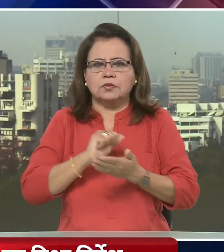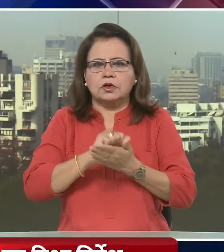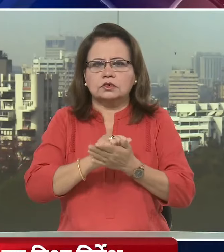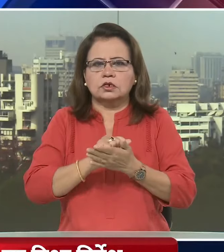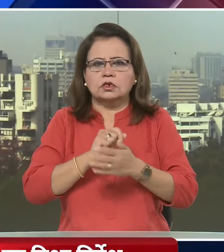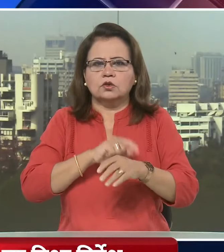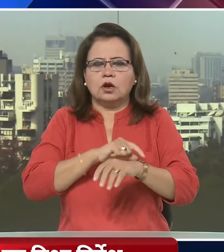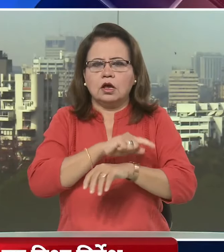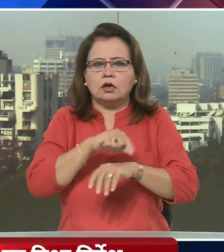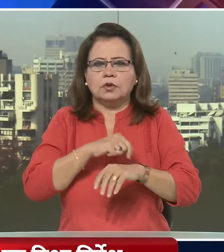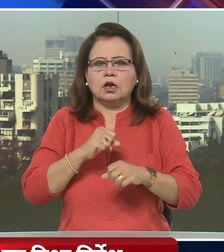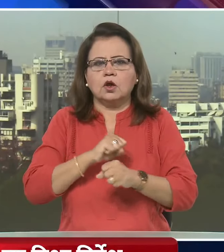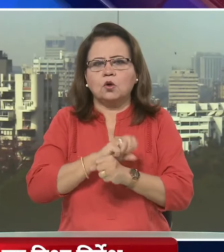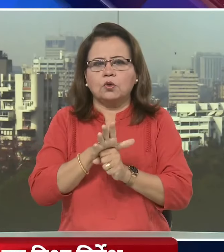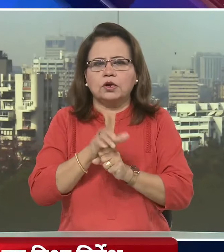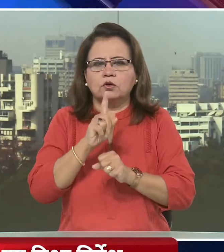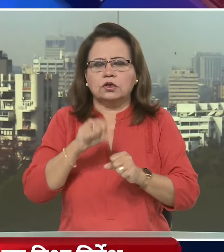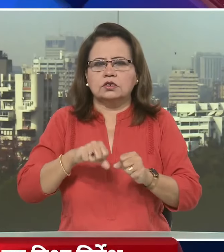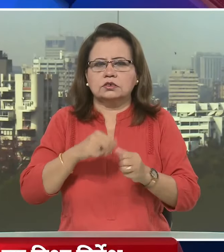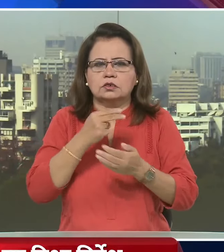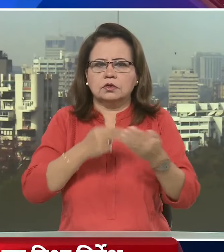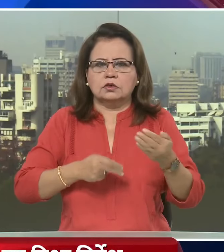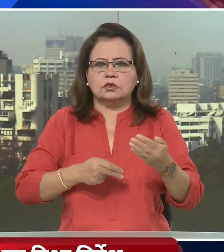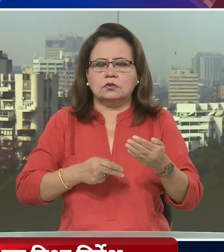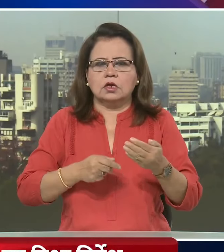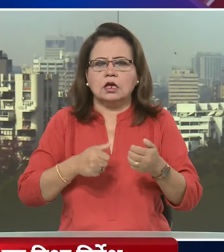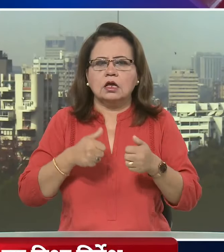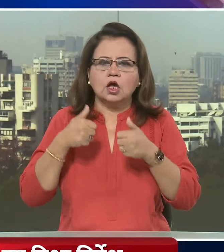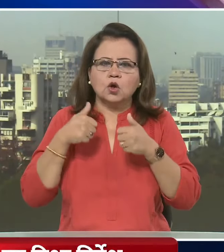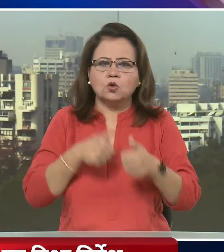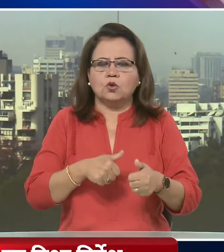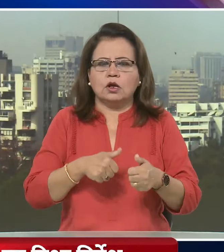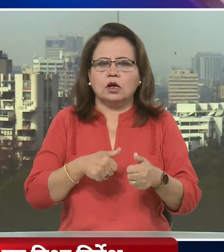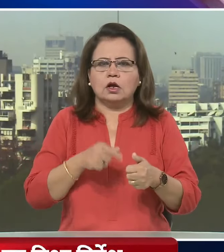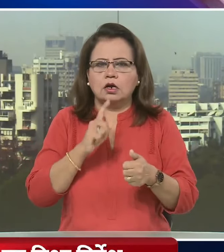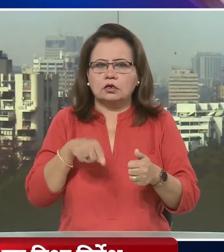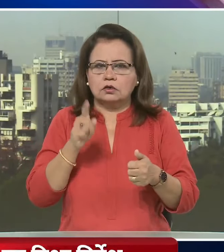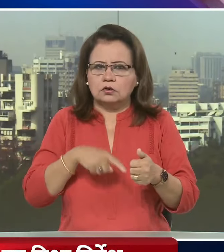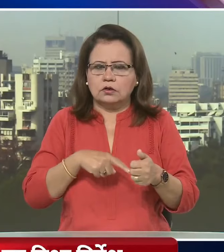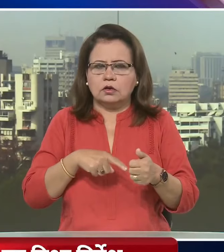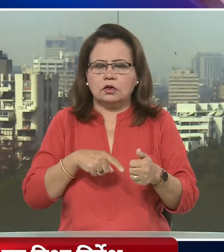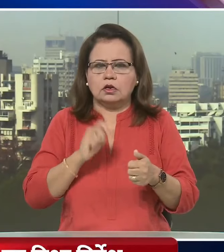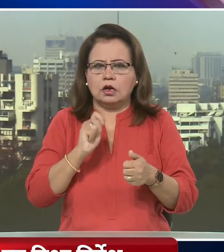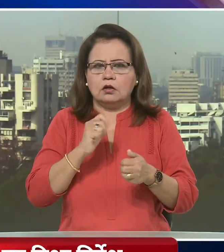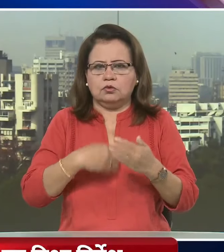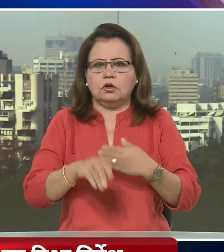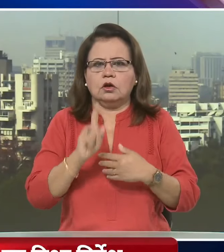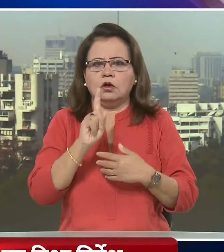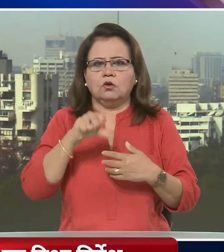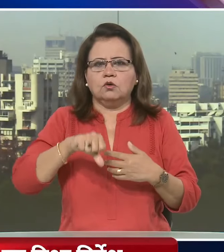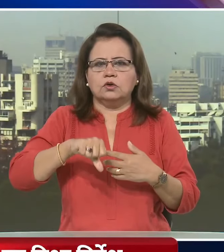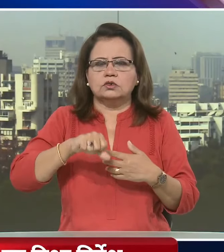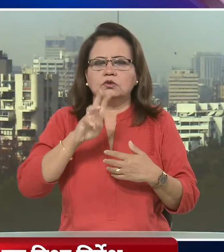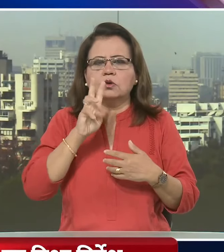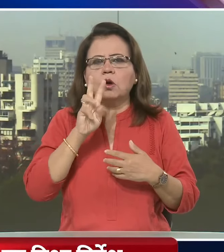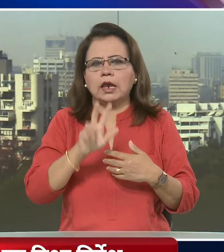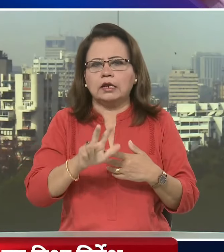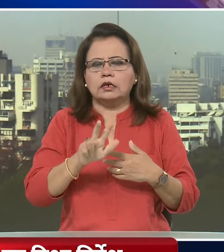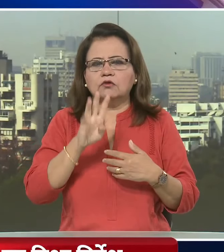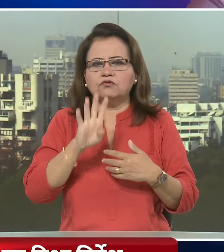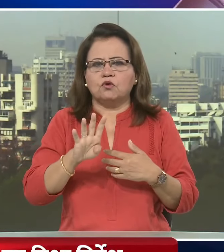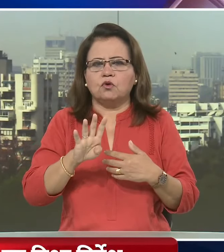के दौरान भी कोविड-19 के उपायों से संबंधित नियमों का उल्लंघन करने वालों पर होगी कार्रवाई। 1984 बैच